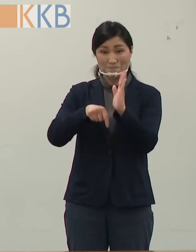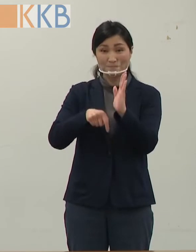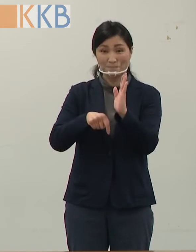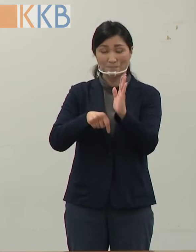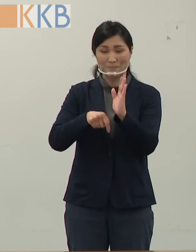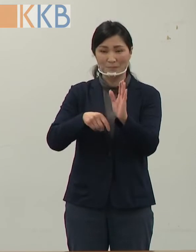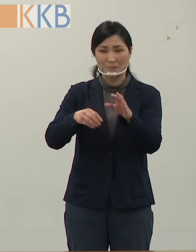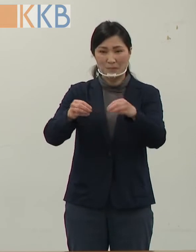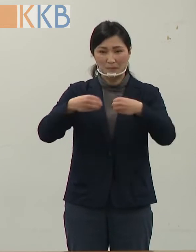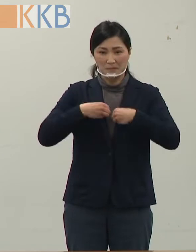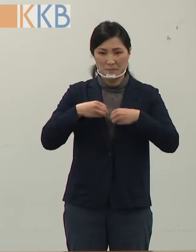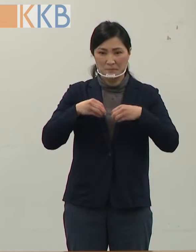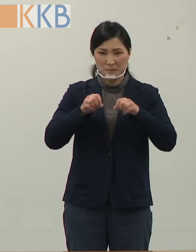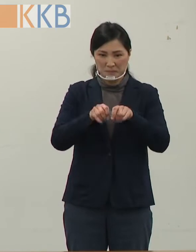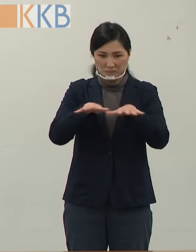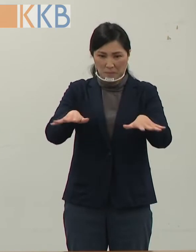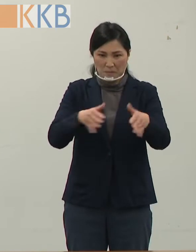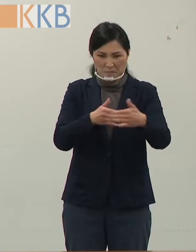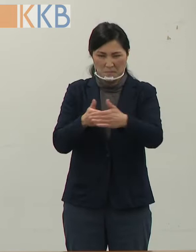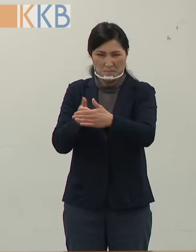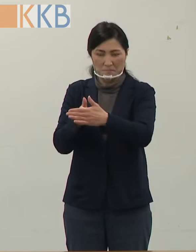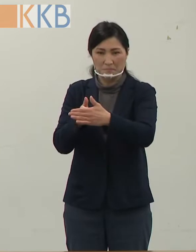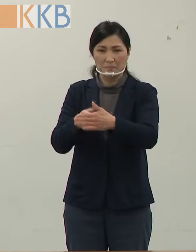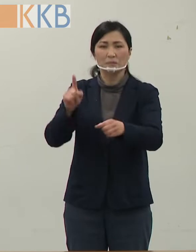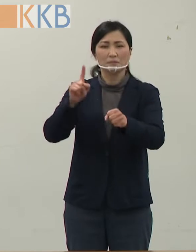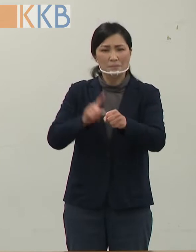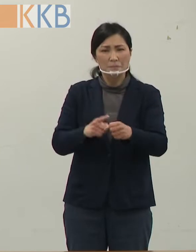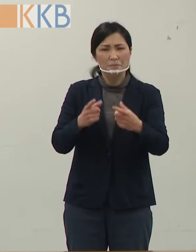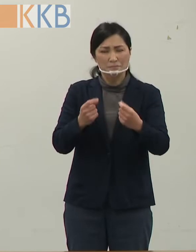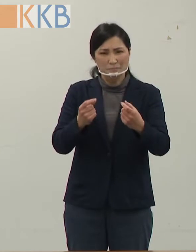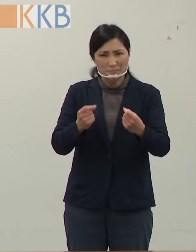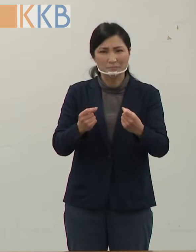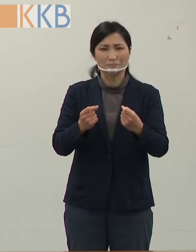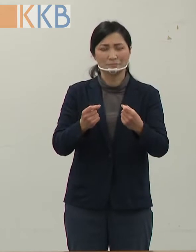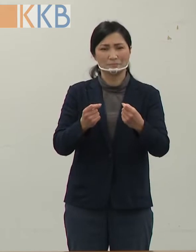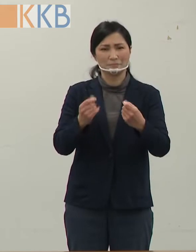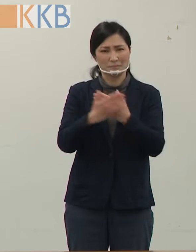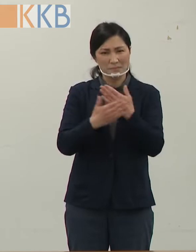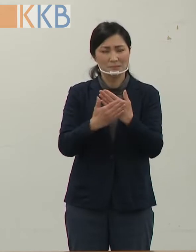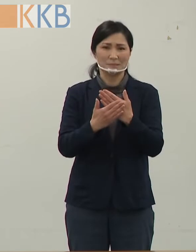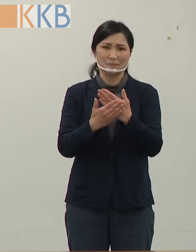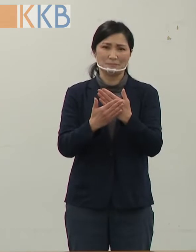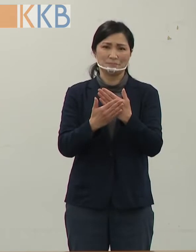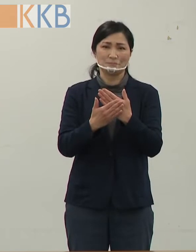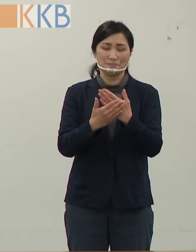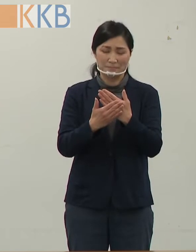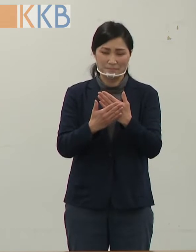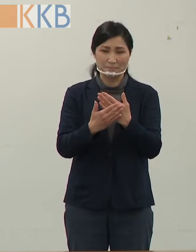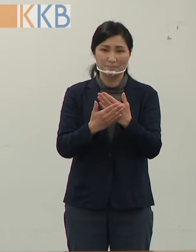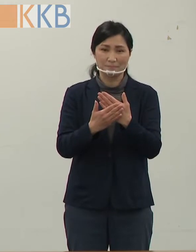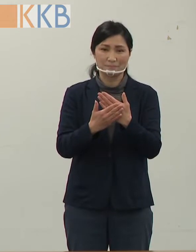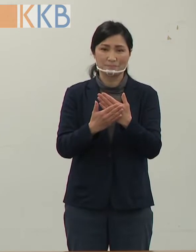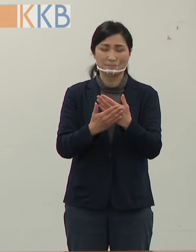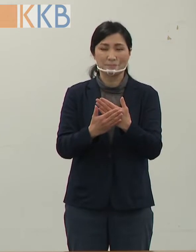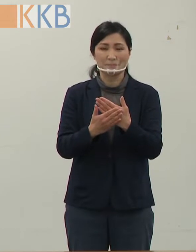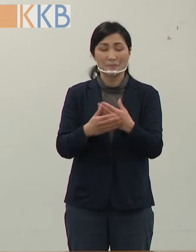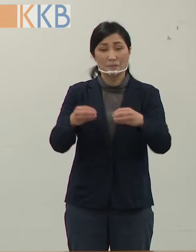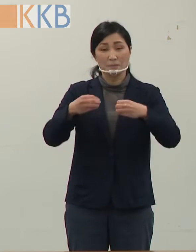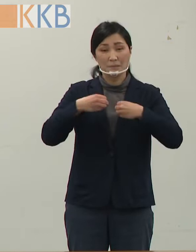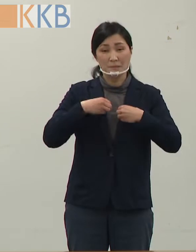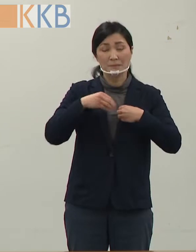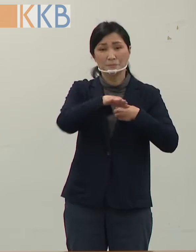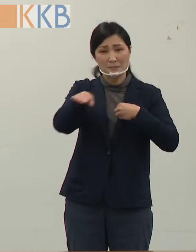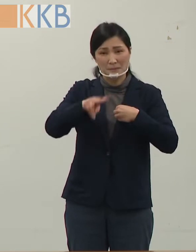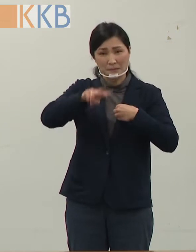早く食い止めるためにも、今がまさに正念場でございます。本県の感染状況をご理解の上、皆様の命を